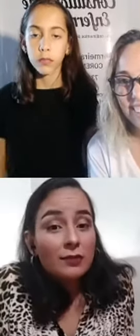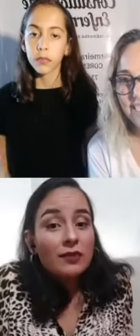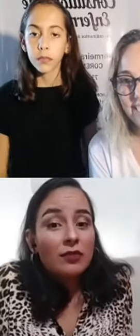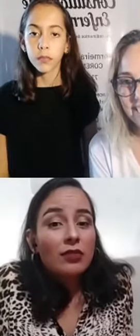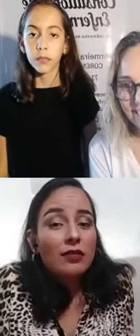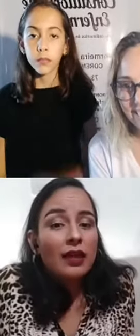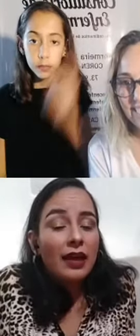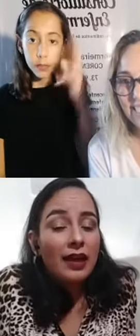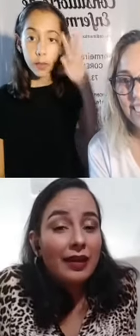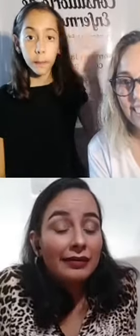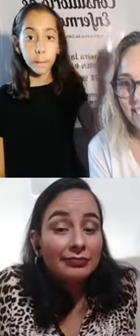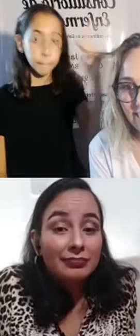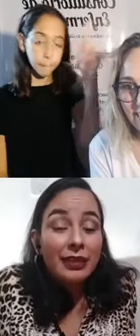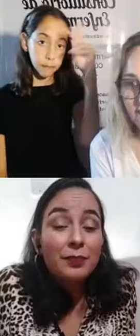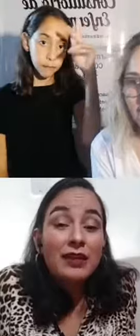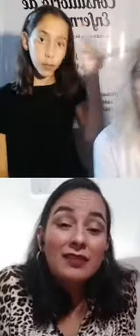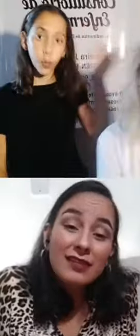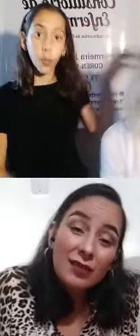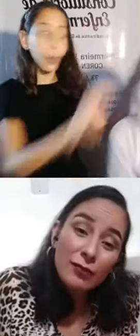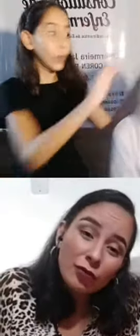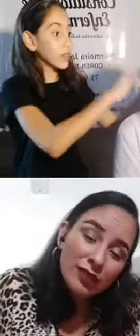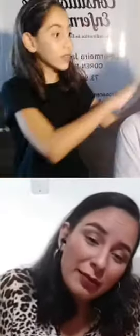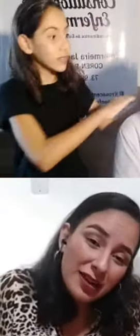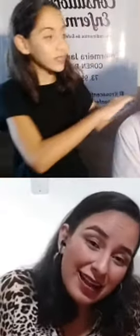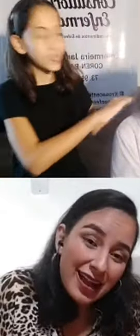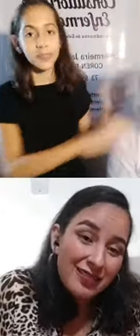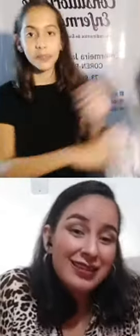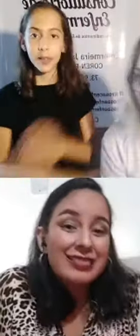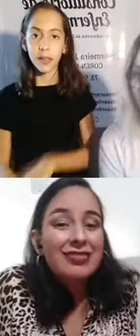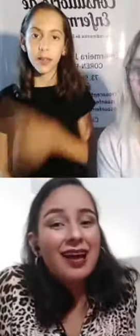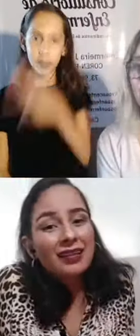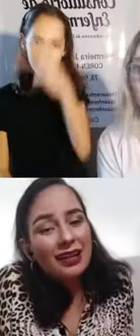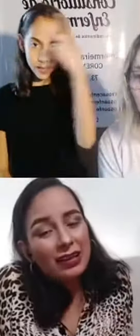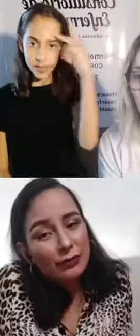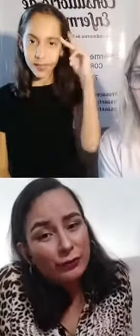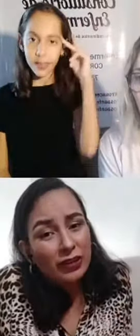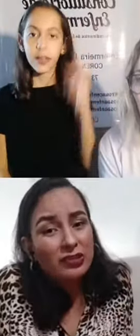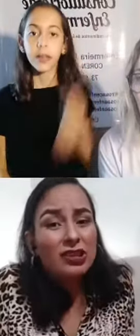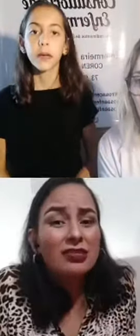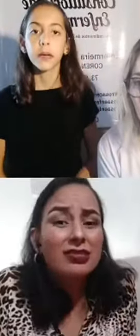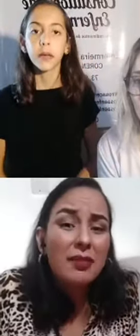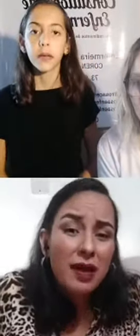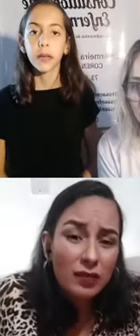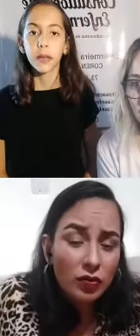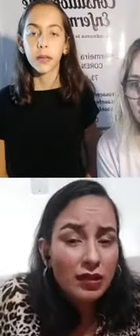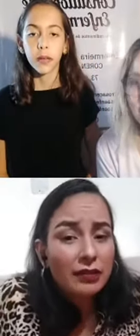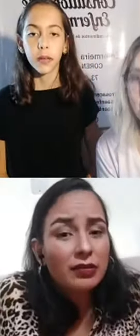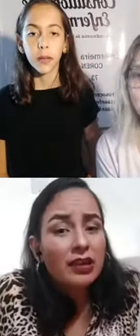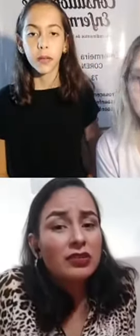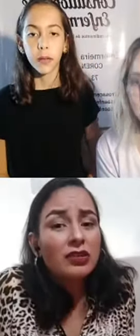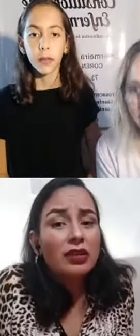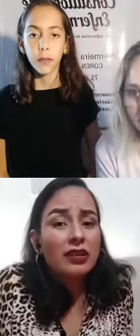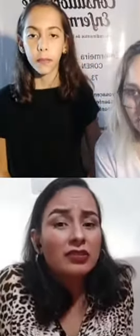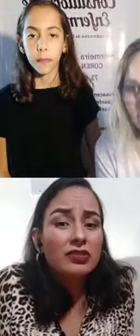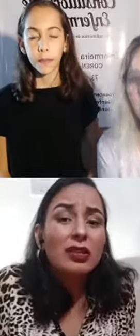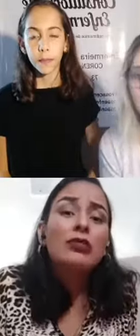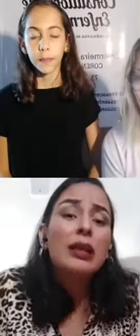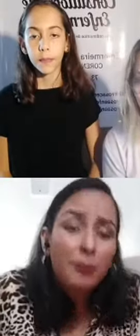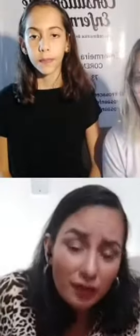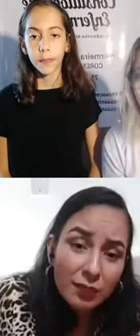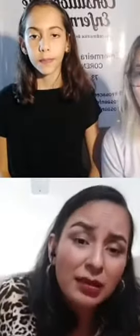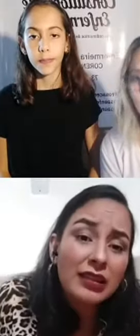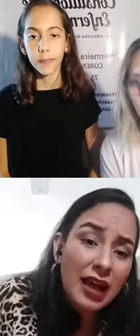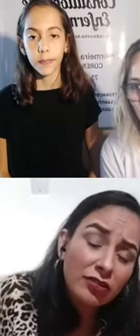nessas pessoas que precisam voltar para casa, que está na linha de frente, que tem mais contato que a gente, não